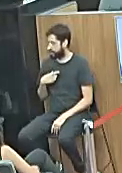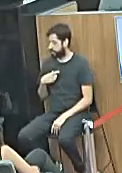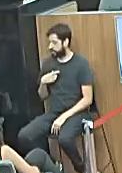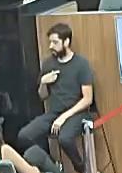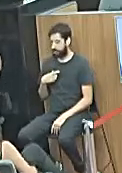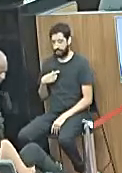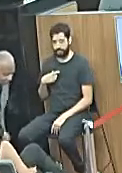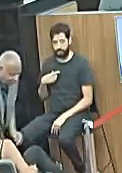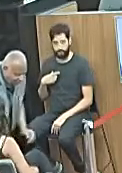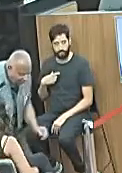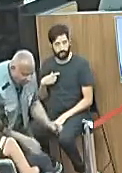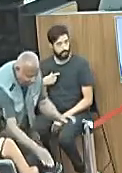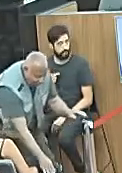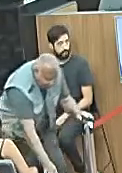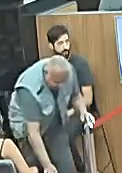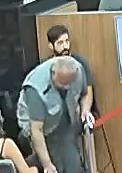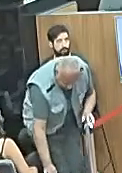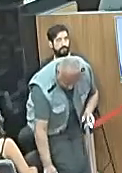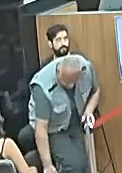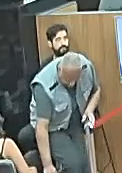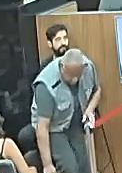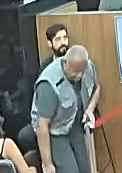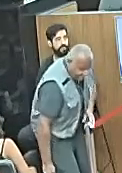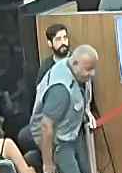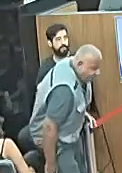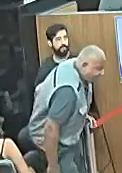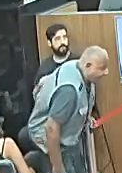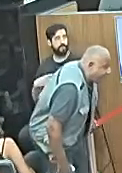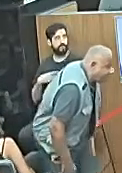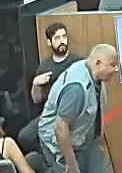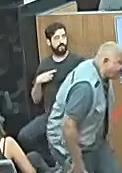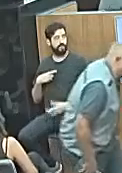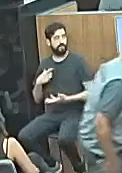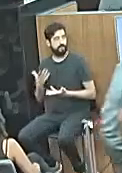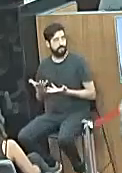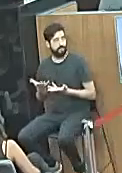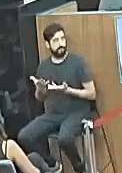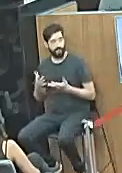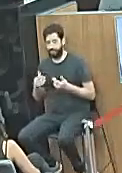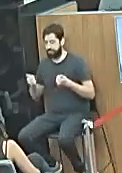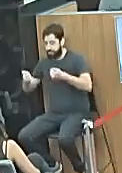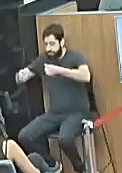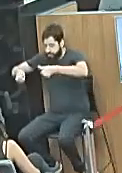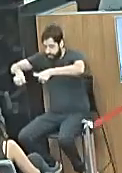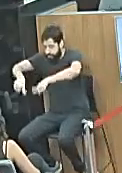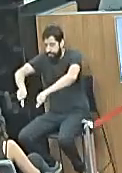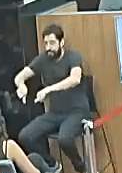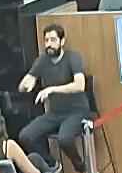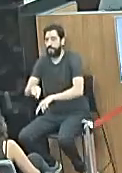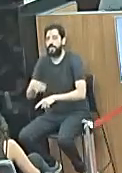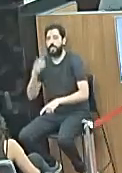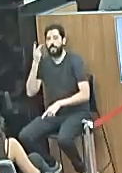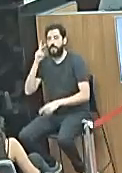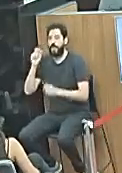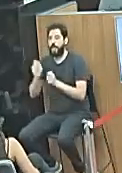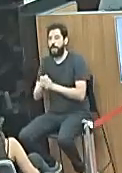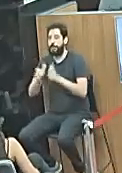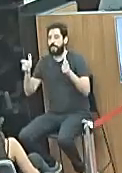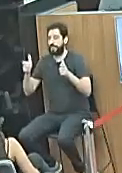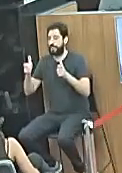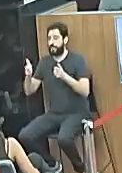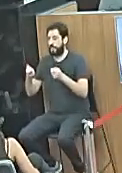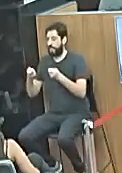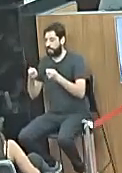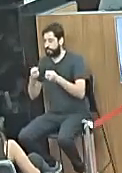em situação de calamidade decretada com conseqüente aumento de recursos para seu desenvolvimento